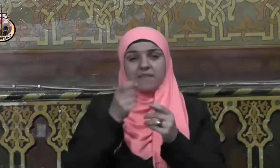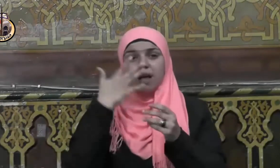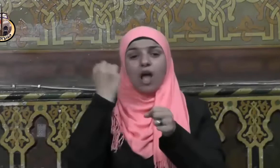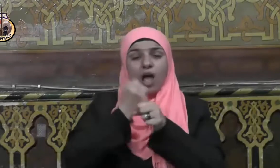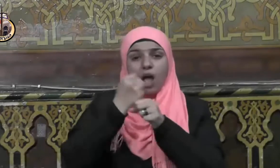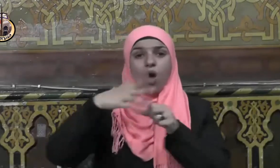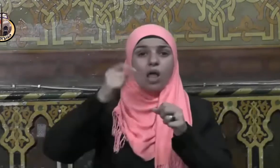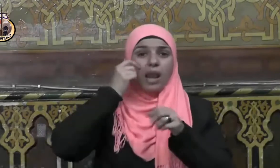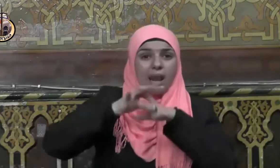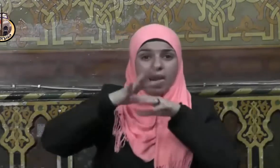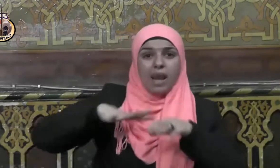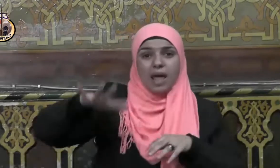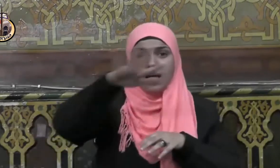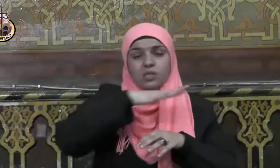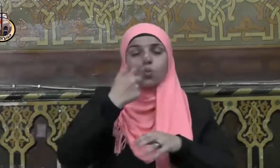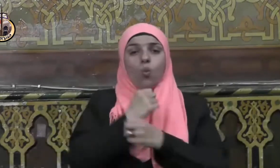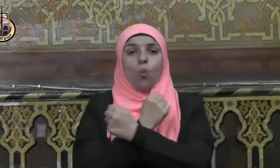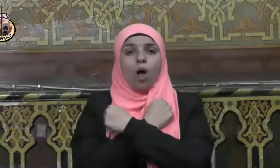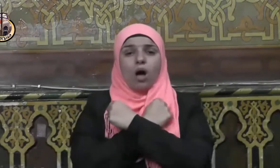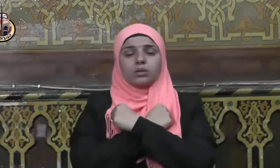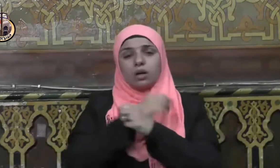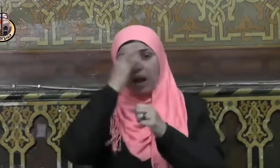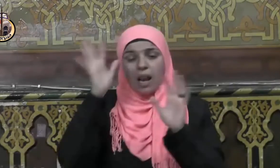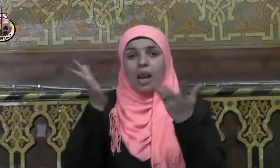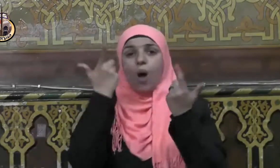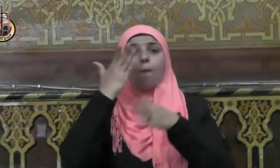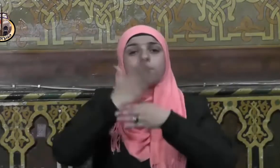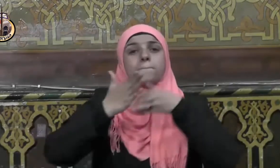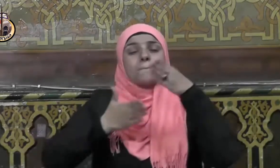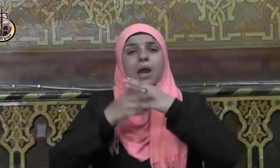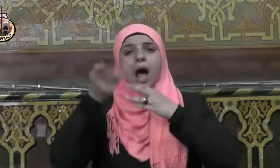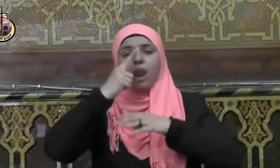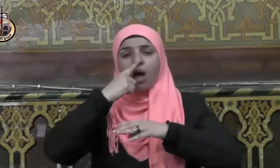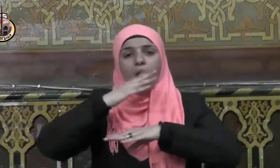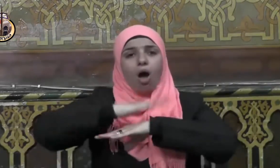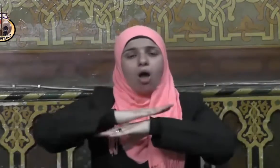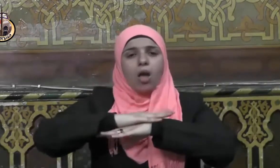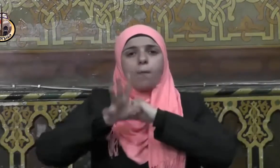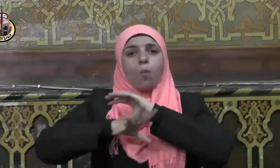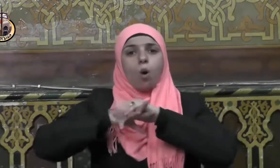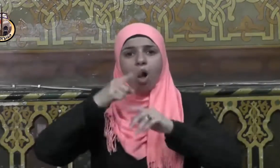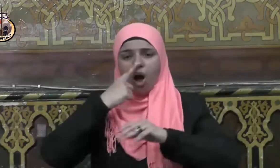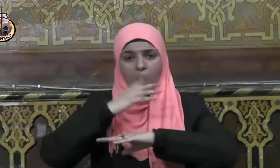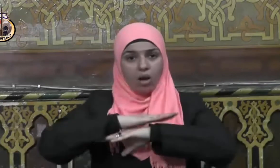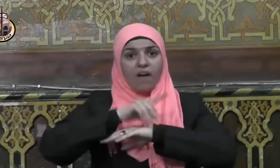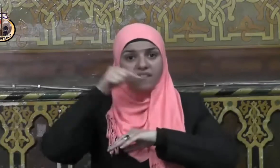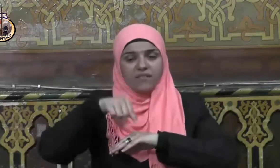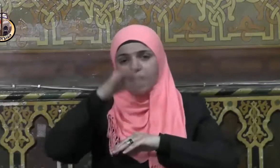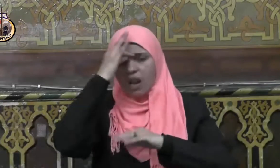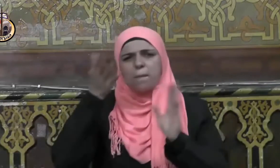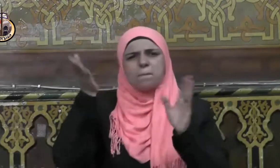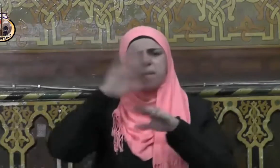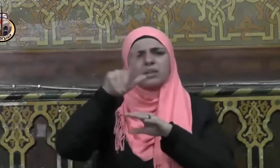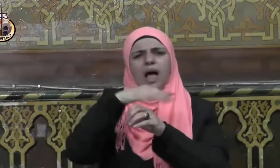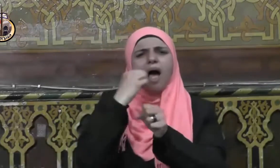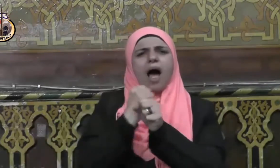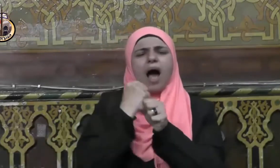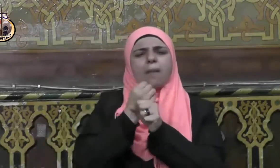والحضارات التي لا تبنى على القيم والأخلاق تحمل عوامل سقوطها